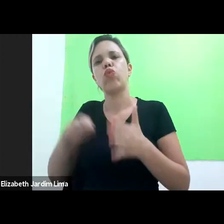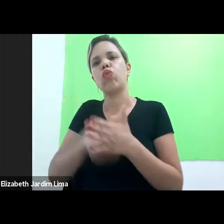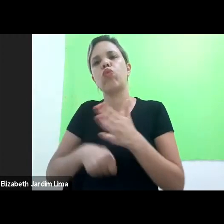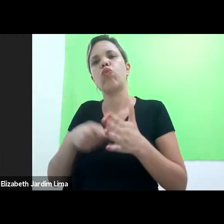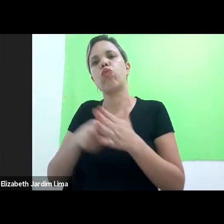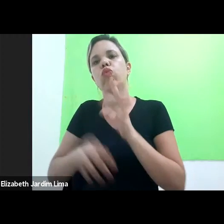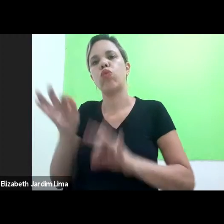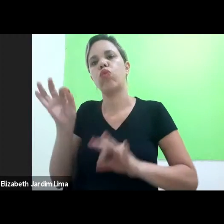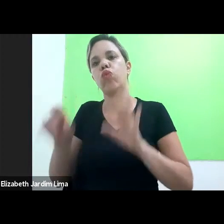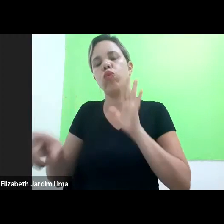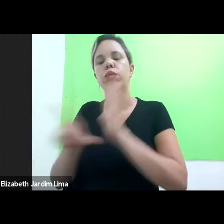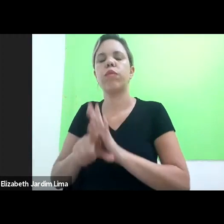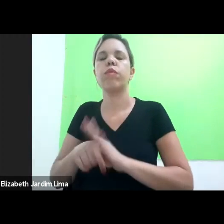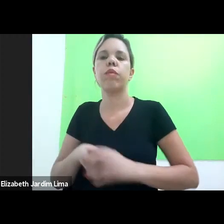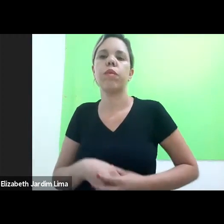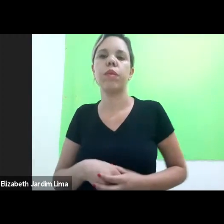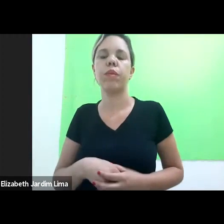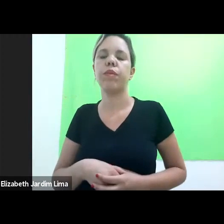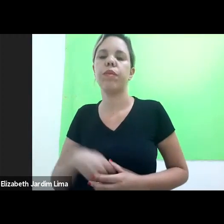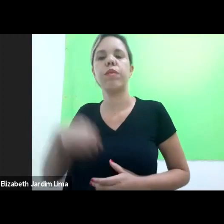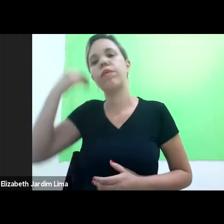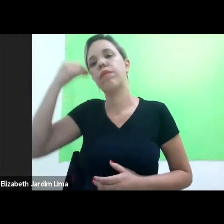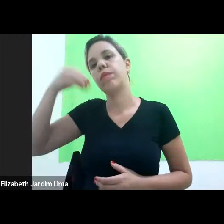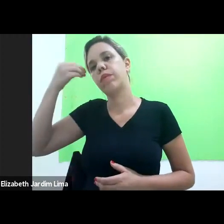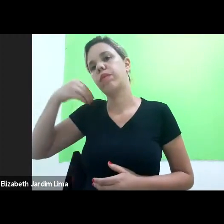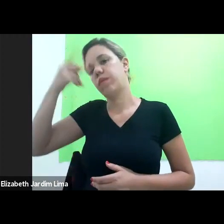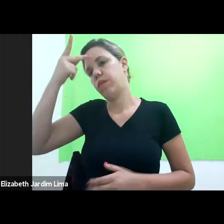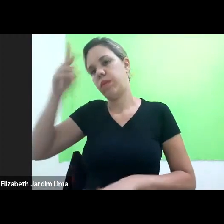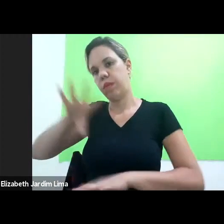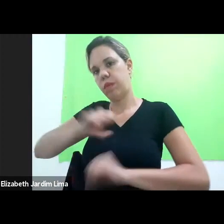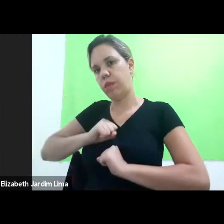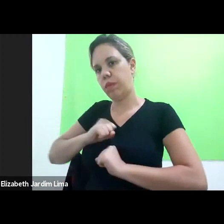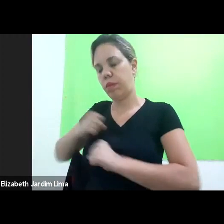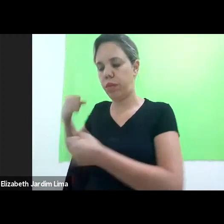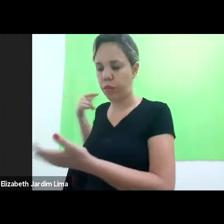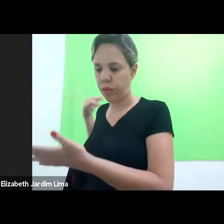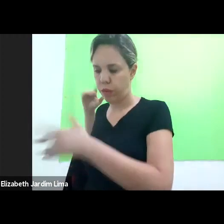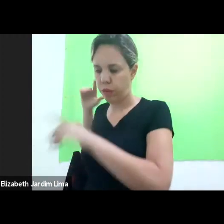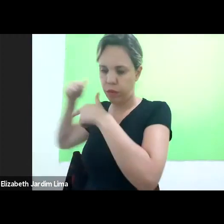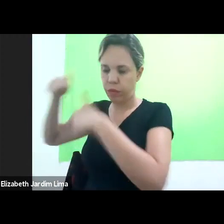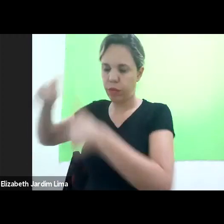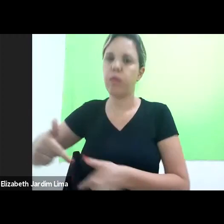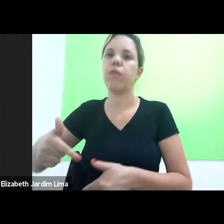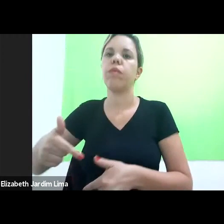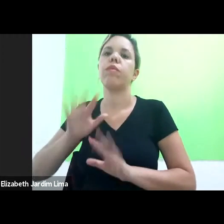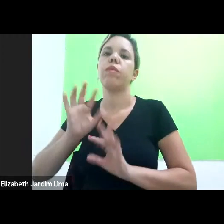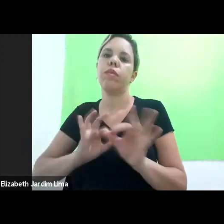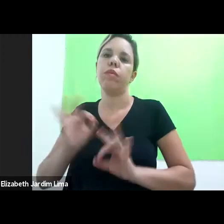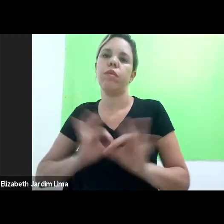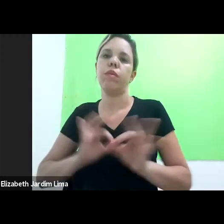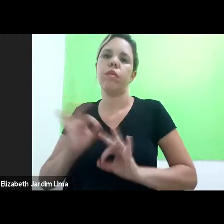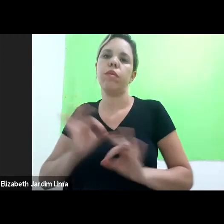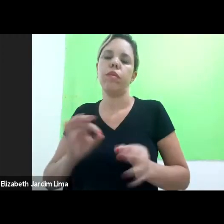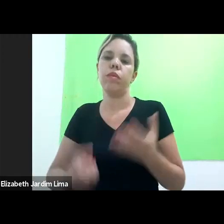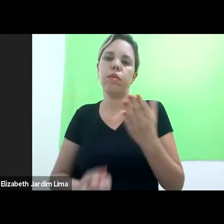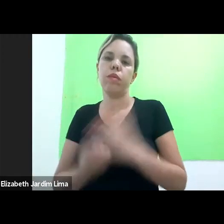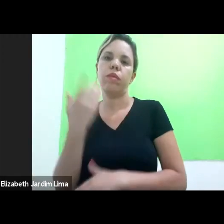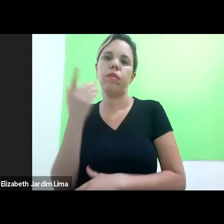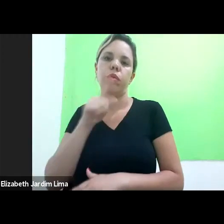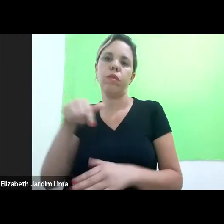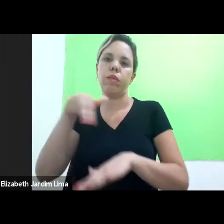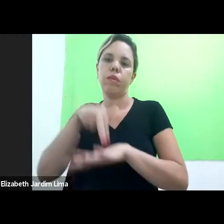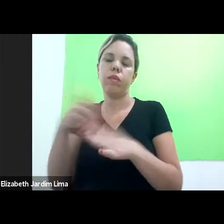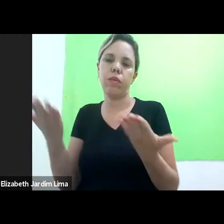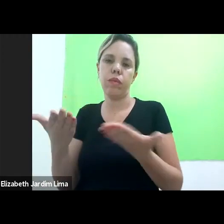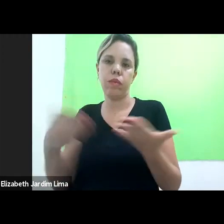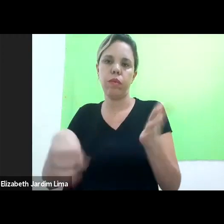jurídico, essa minha bagagem ancestral é a minha base, né? Foi o que me preparou, foi o que me projetou para eu estar onde eu estou